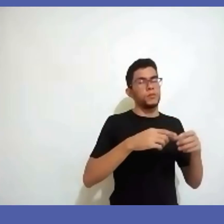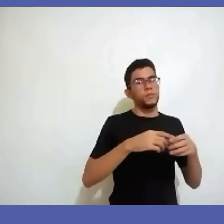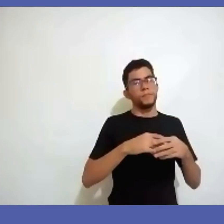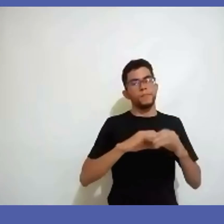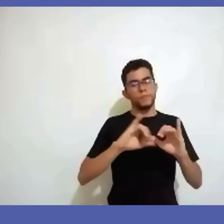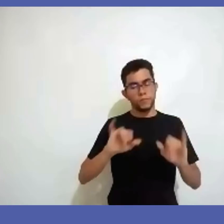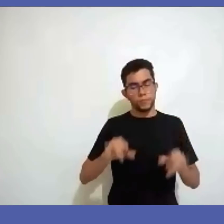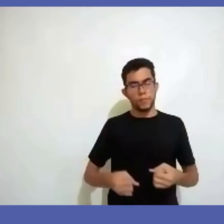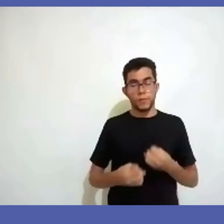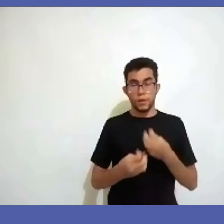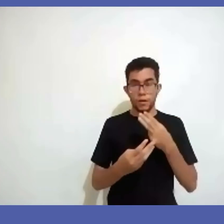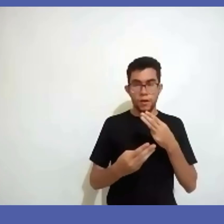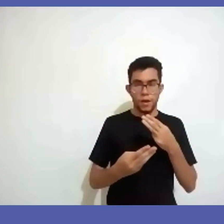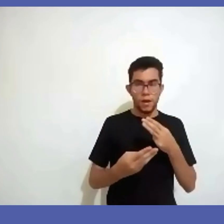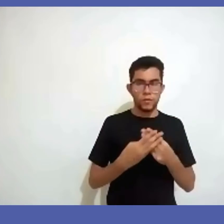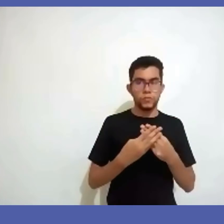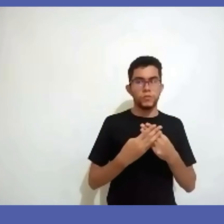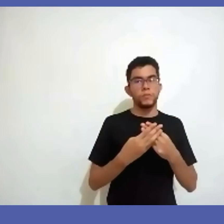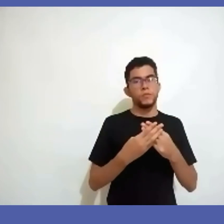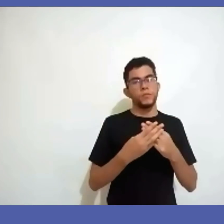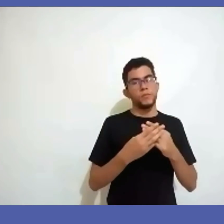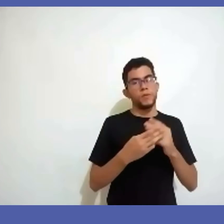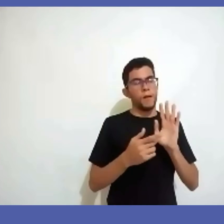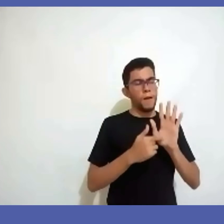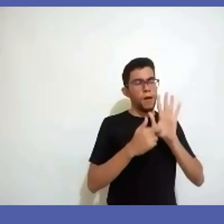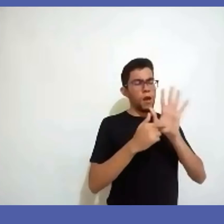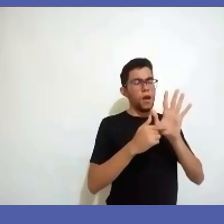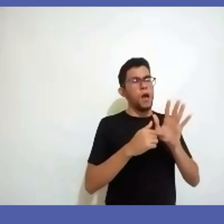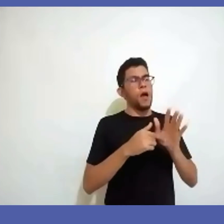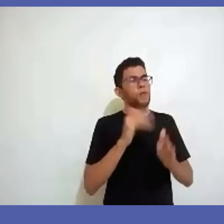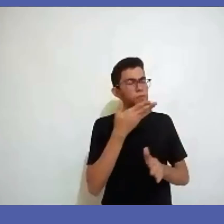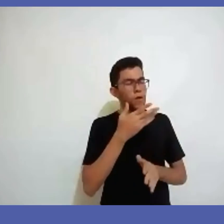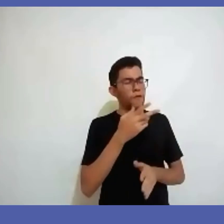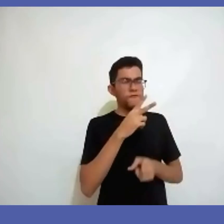fez Israel conquistar vários